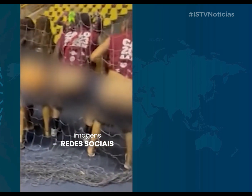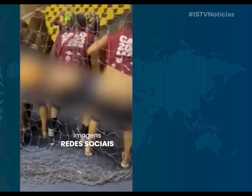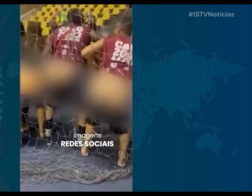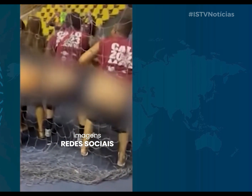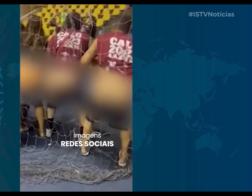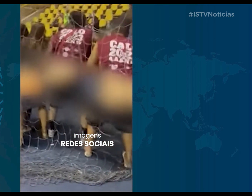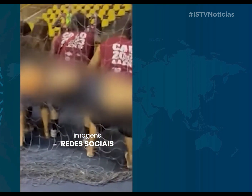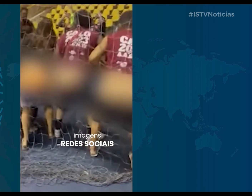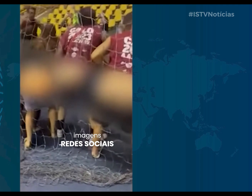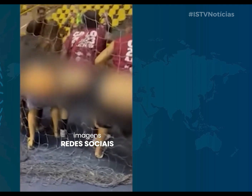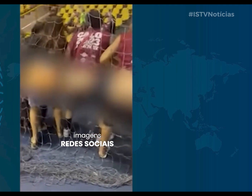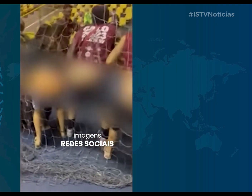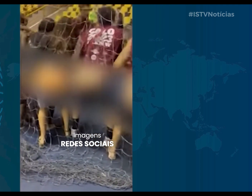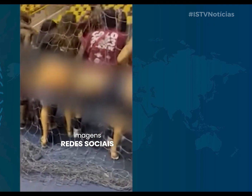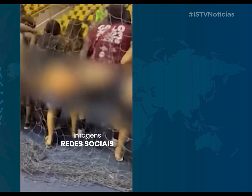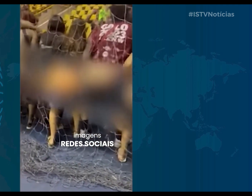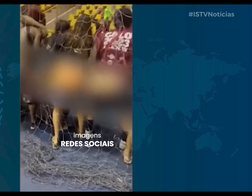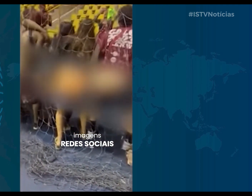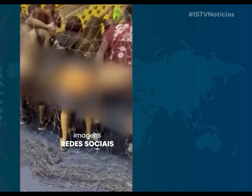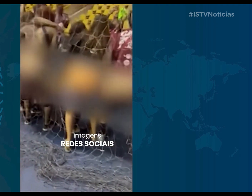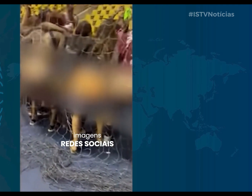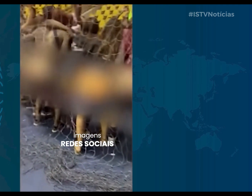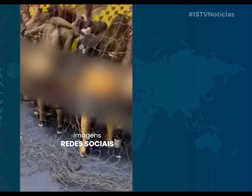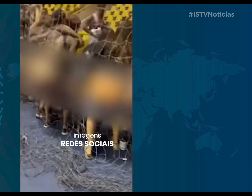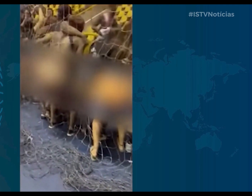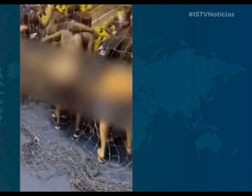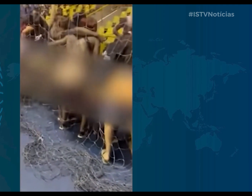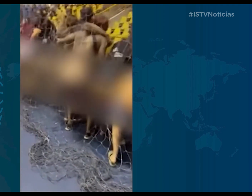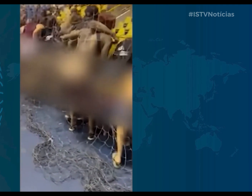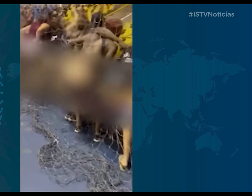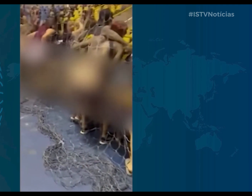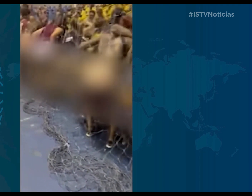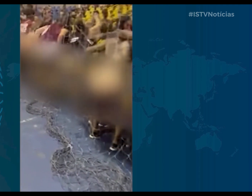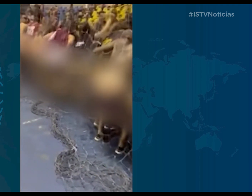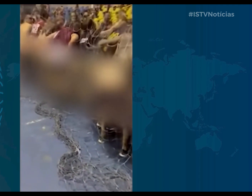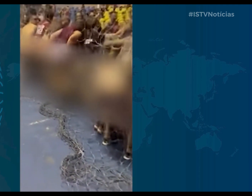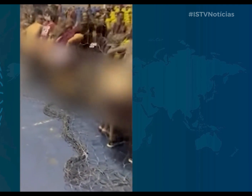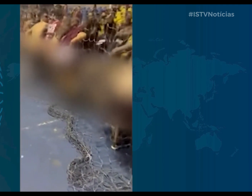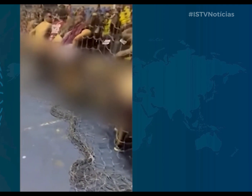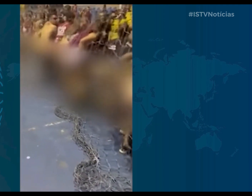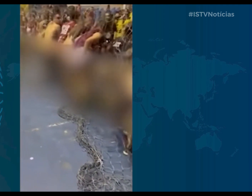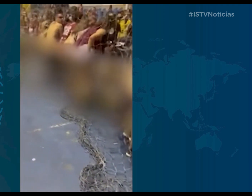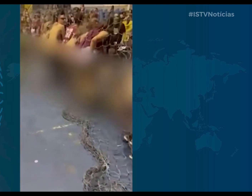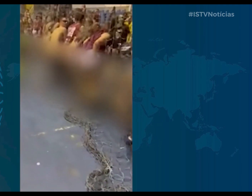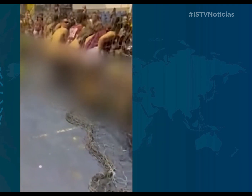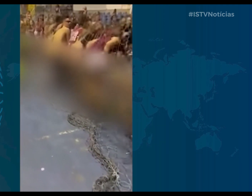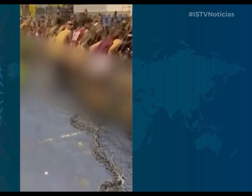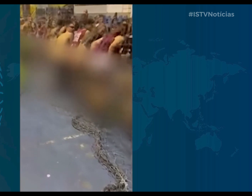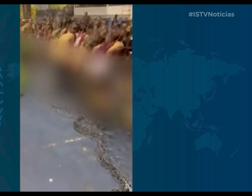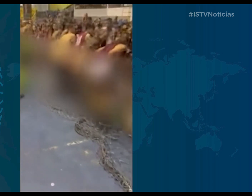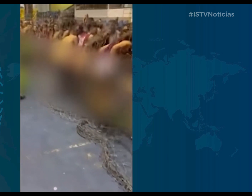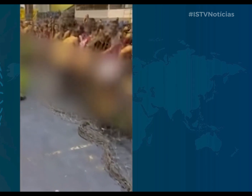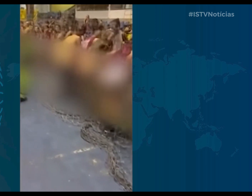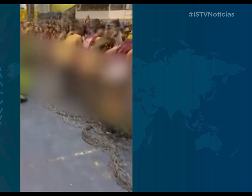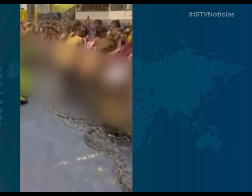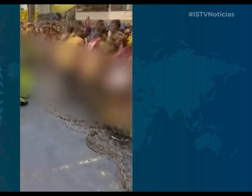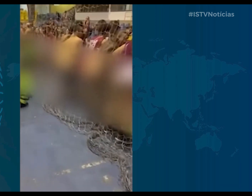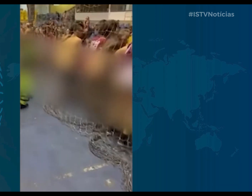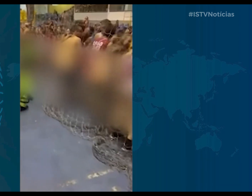por terem participado do caso de masturbação coletiva. Lembra desse caso? Então, eles estão entrando com